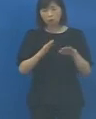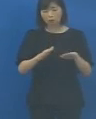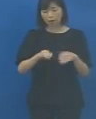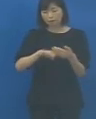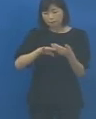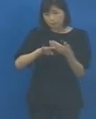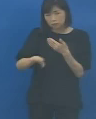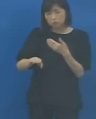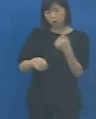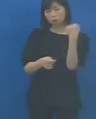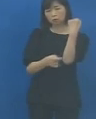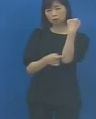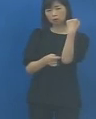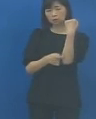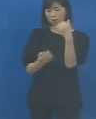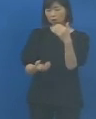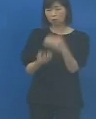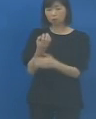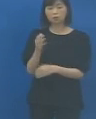起こってまして、